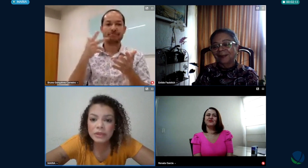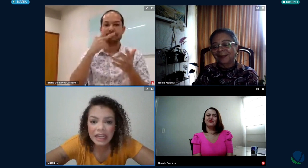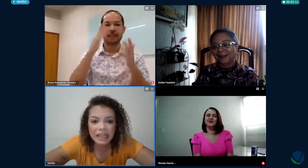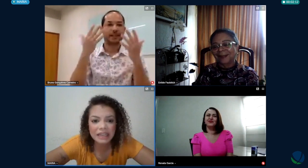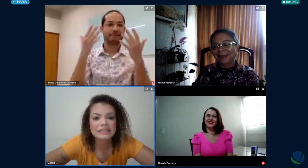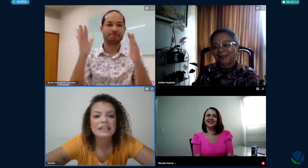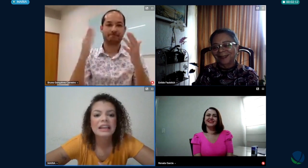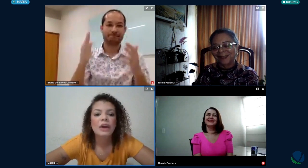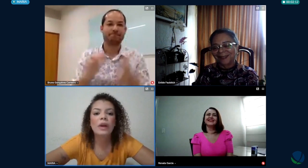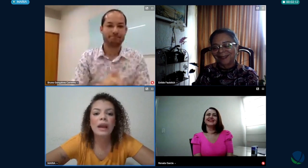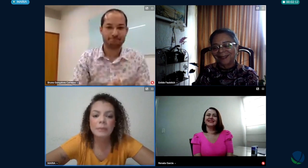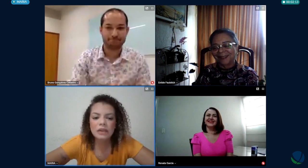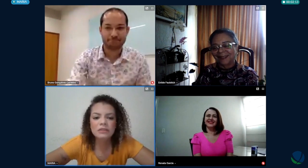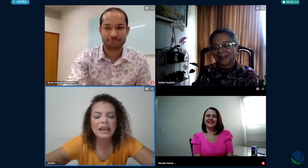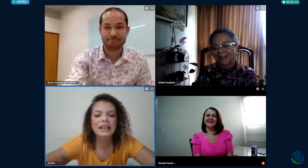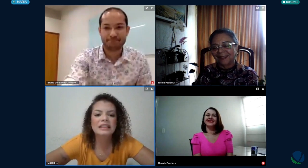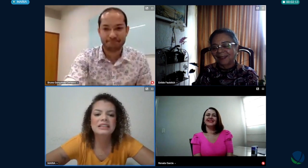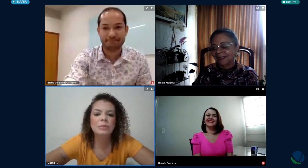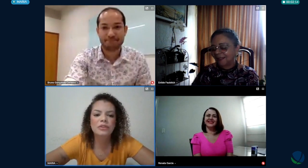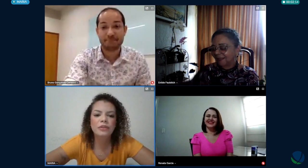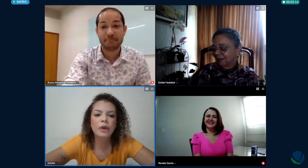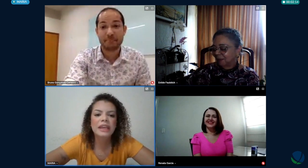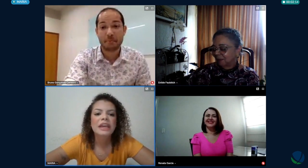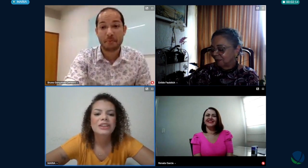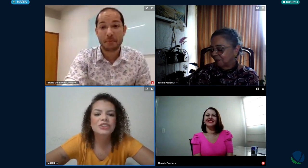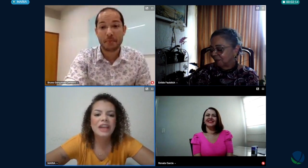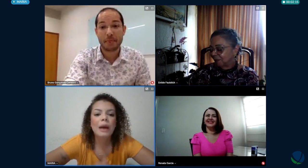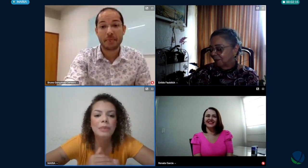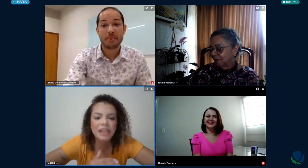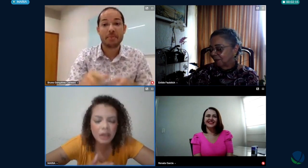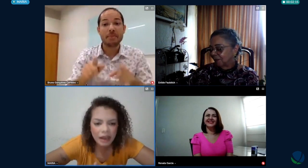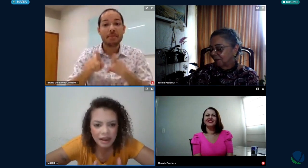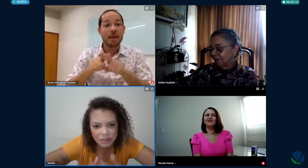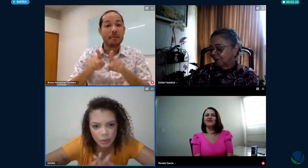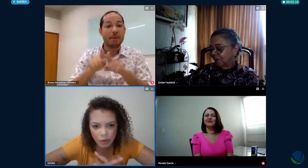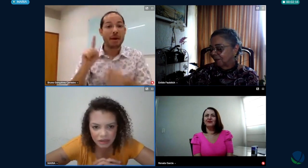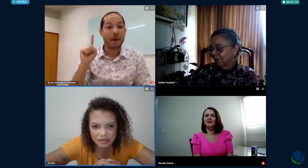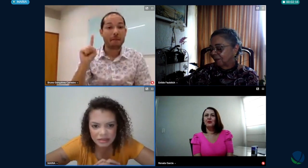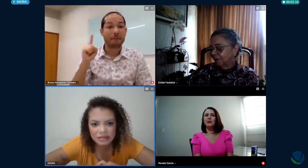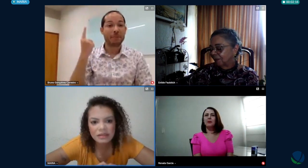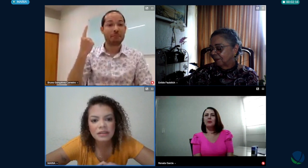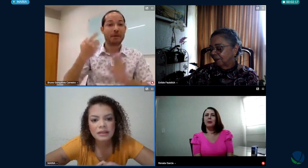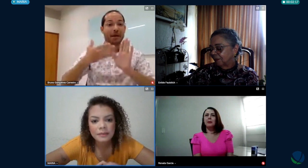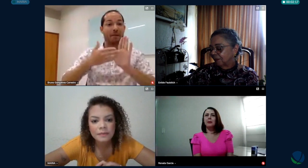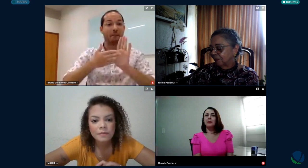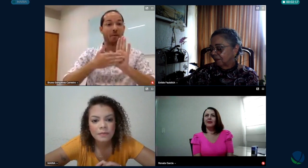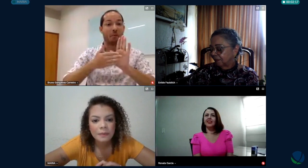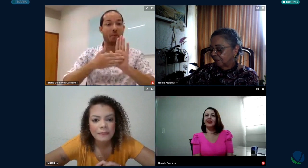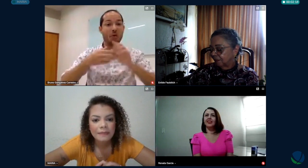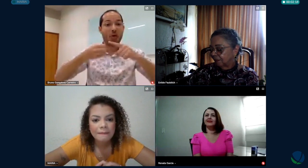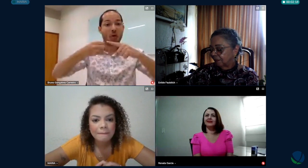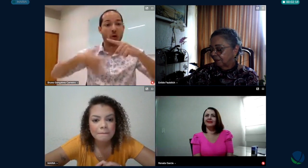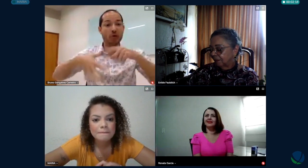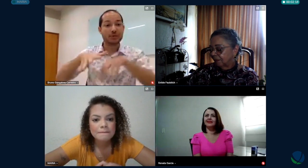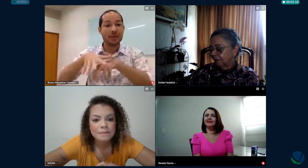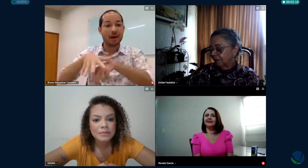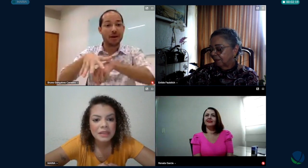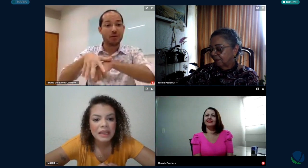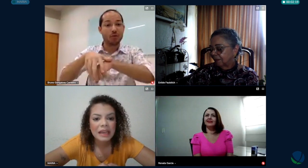sempre pioneira. O caminho dela sempre foi de abrir as portas.